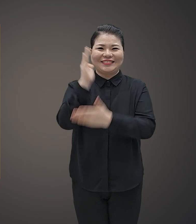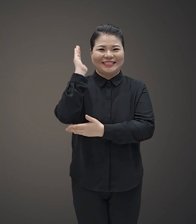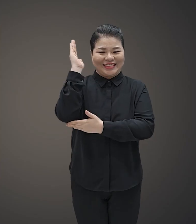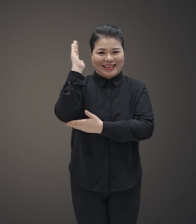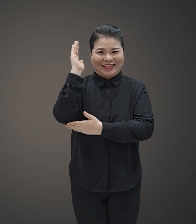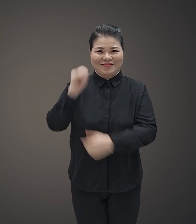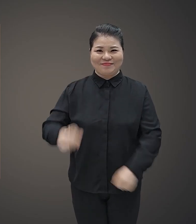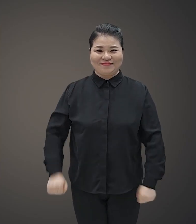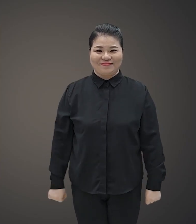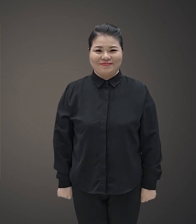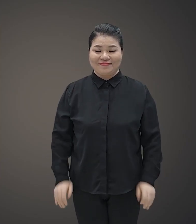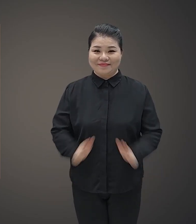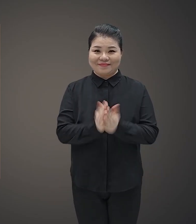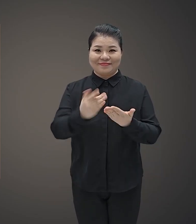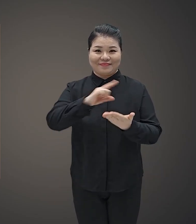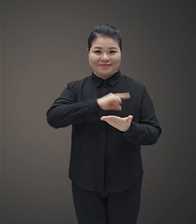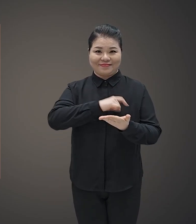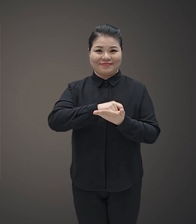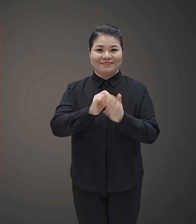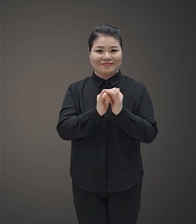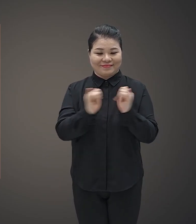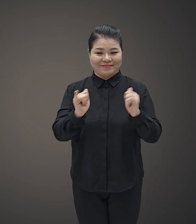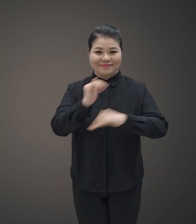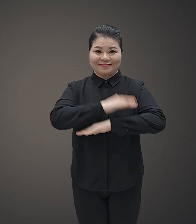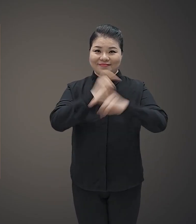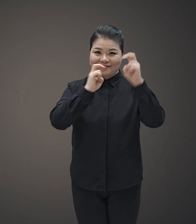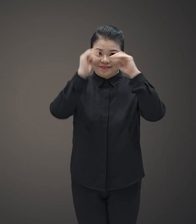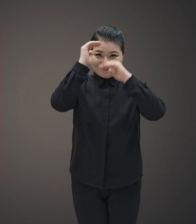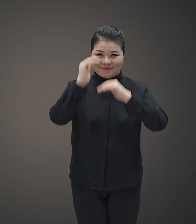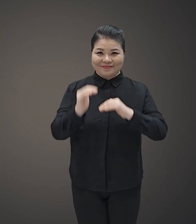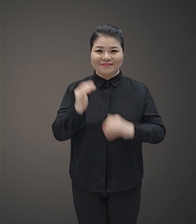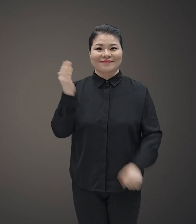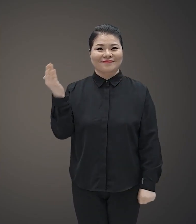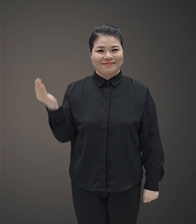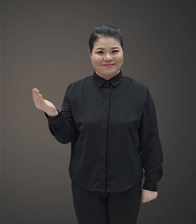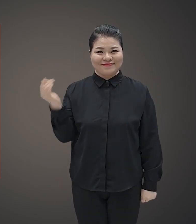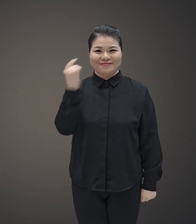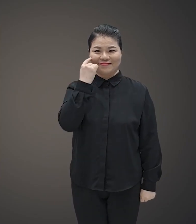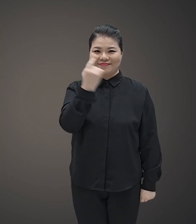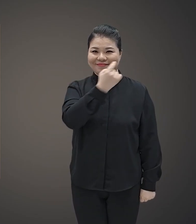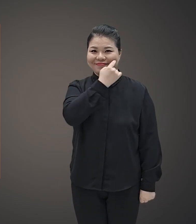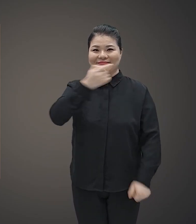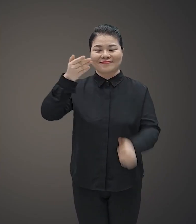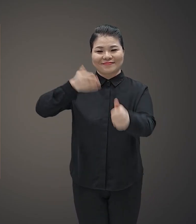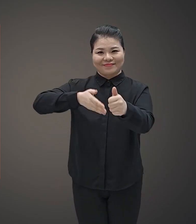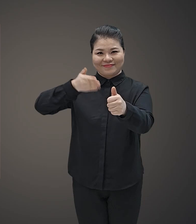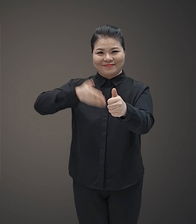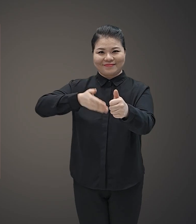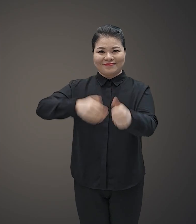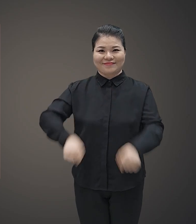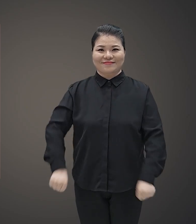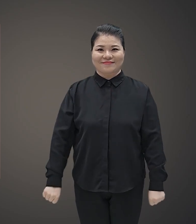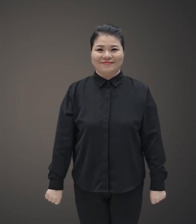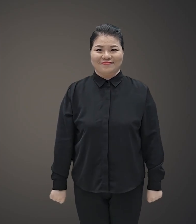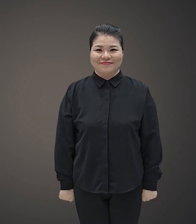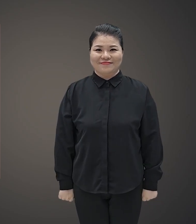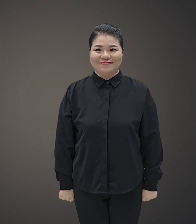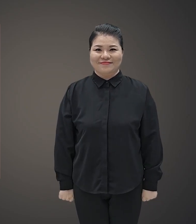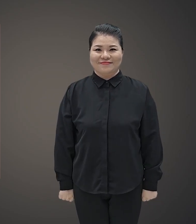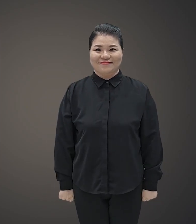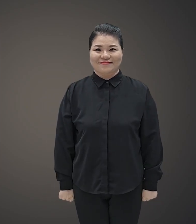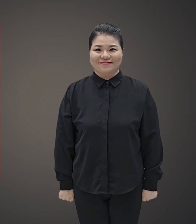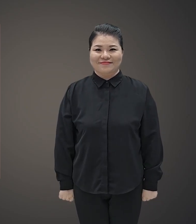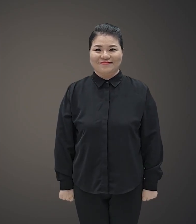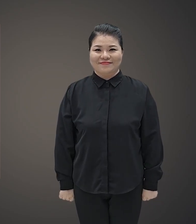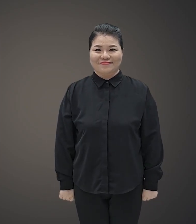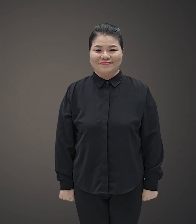도서명 난장마녀 꽃목걸이. 저자 김연아. 그림 고현경.